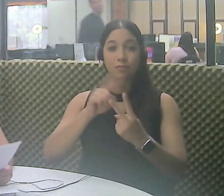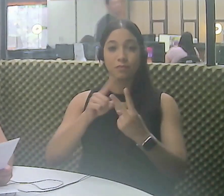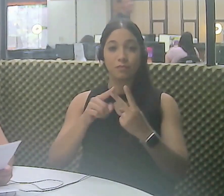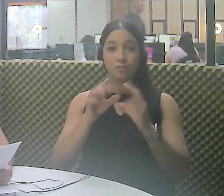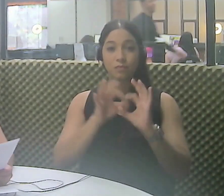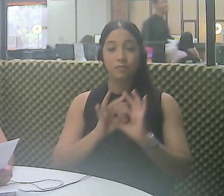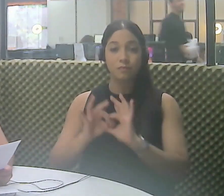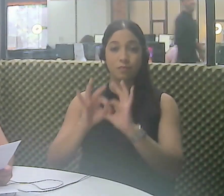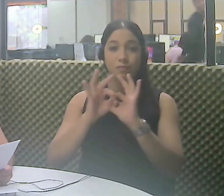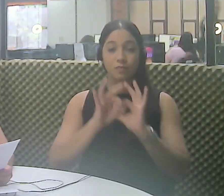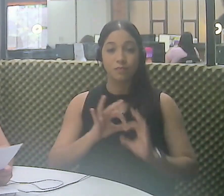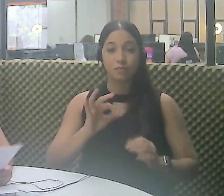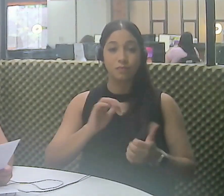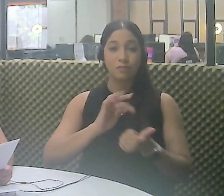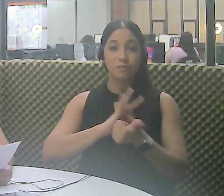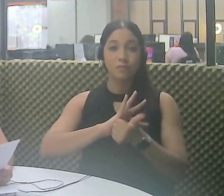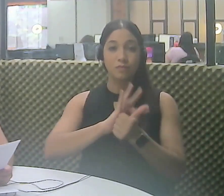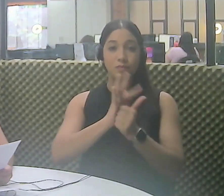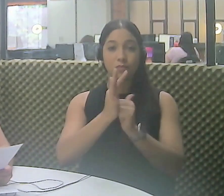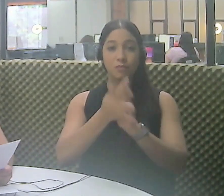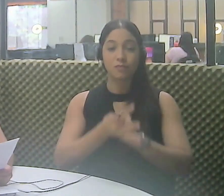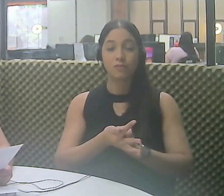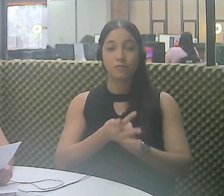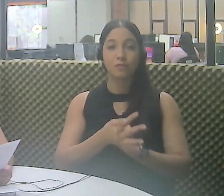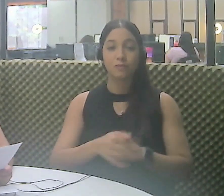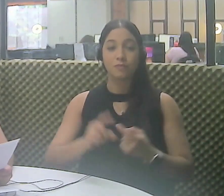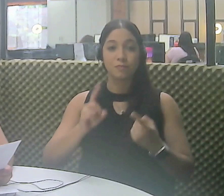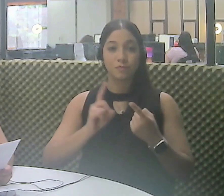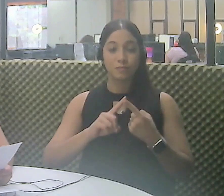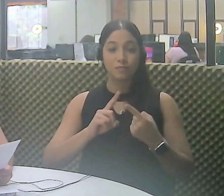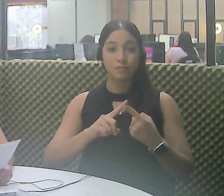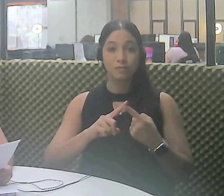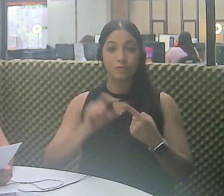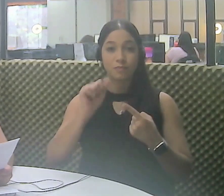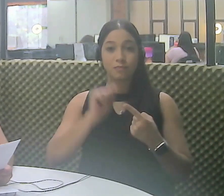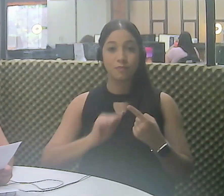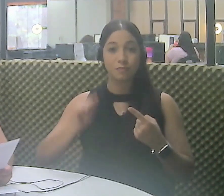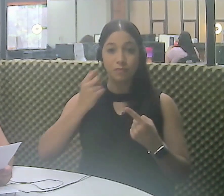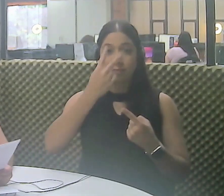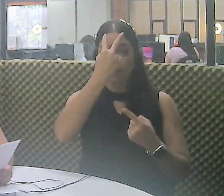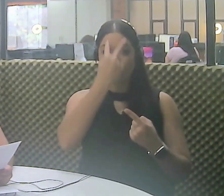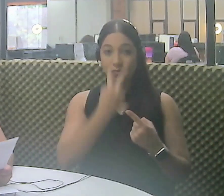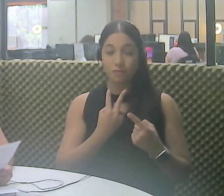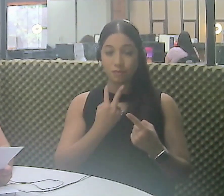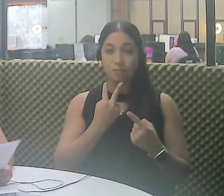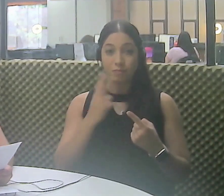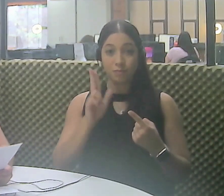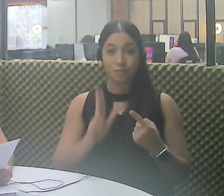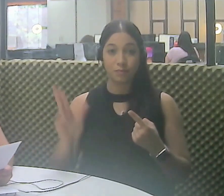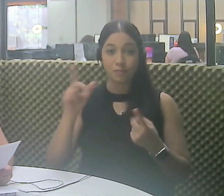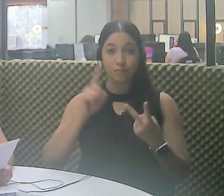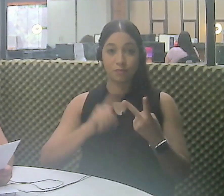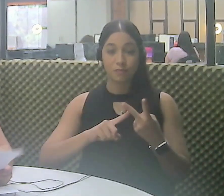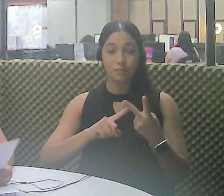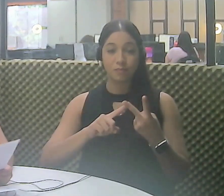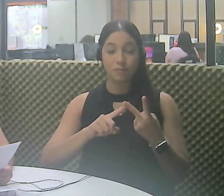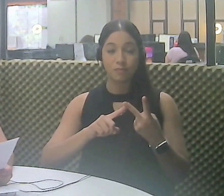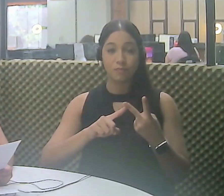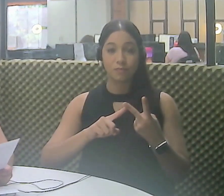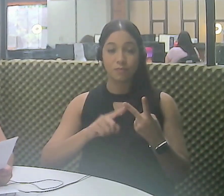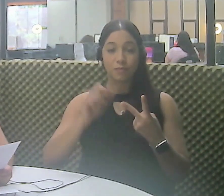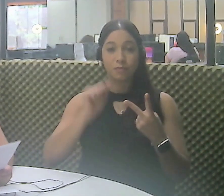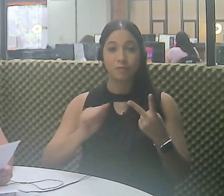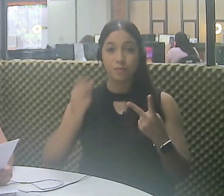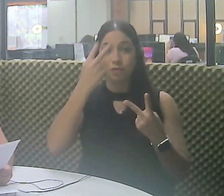parceiras da Fundação Uberlandense do Turismo, Esporte e Lazer, a FUTEL, a Associação dos Deficientes Visuais de Uberlândia, a DEVIUD,